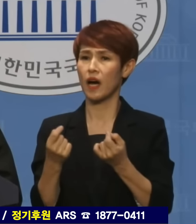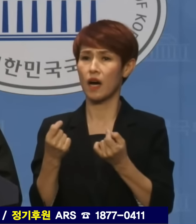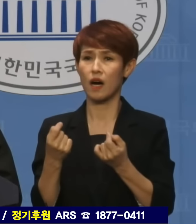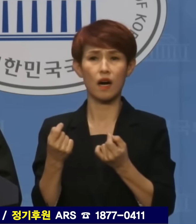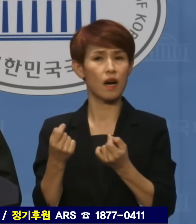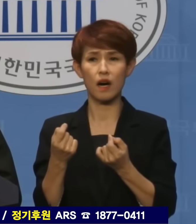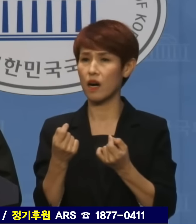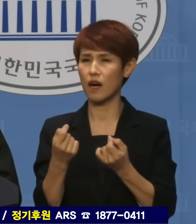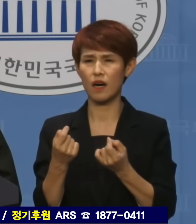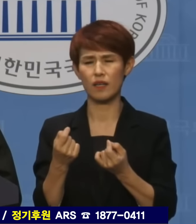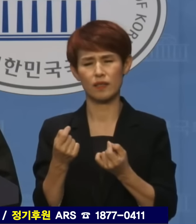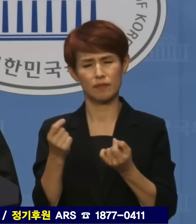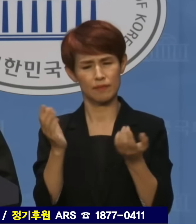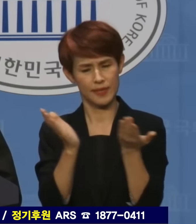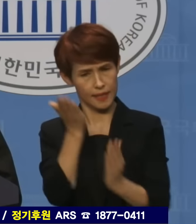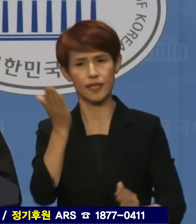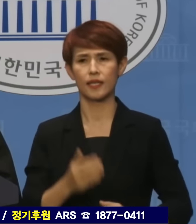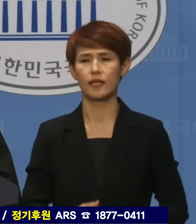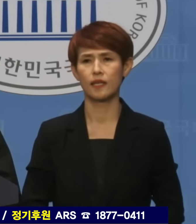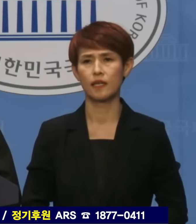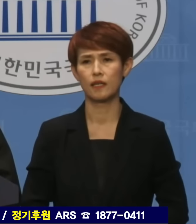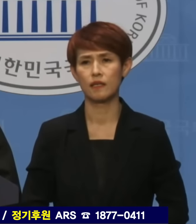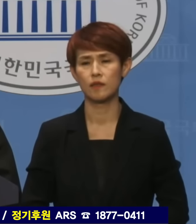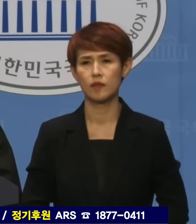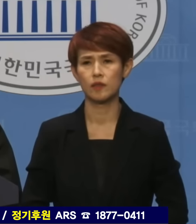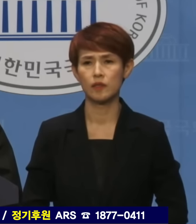이야기가 어림도 없다는 판결입니다.